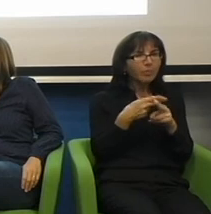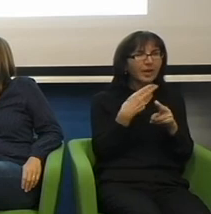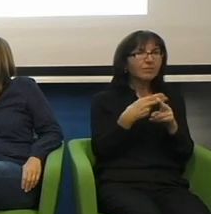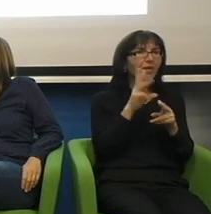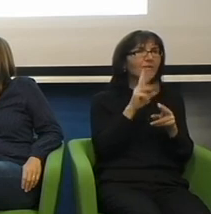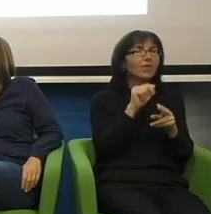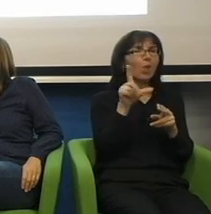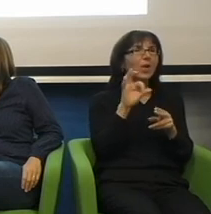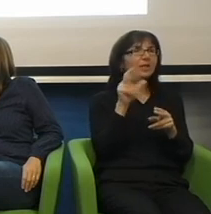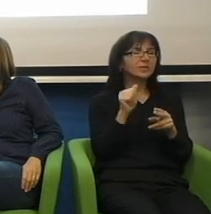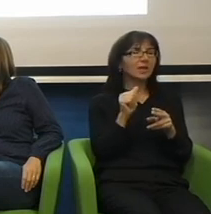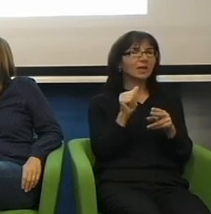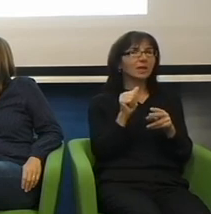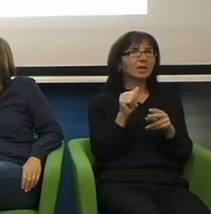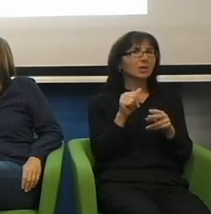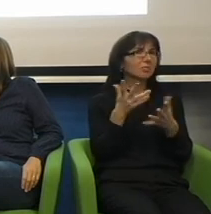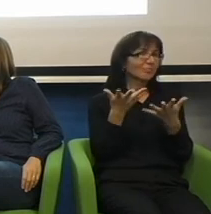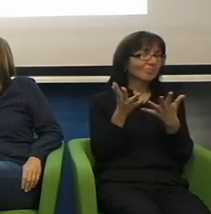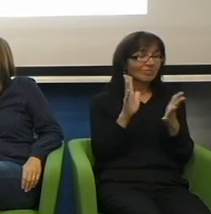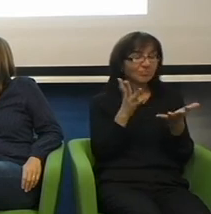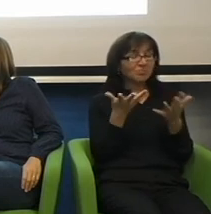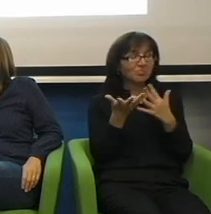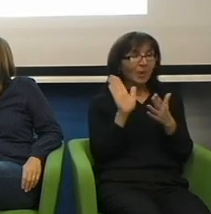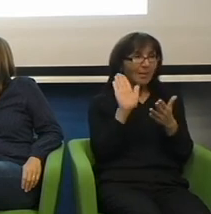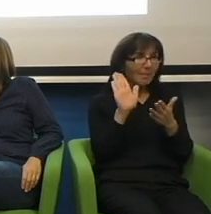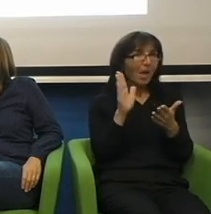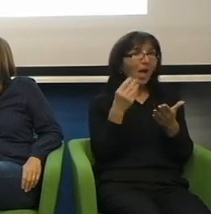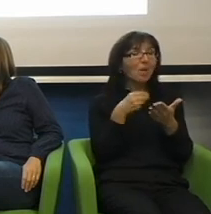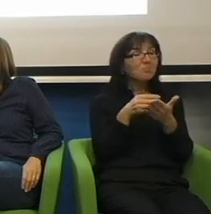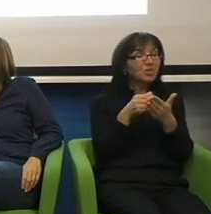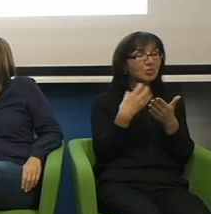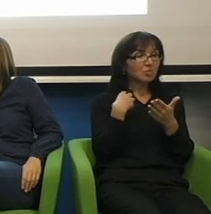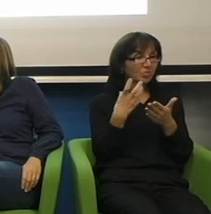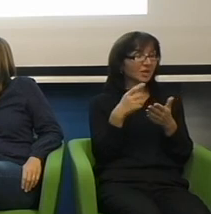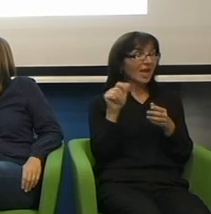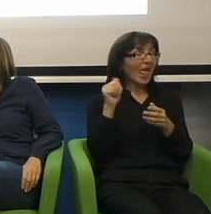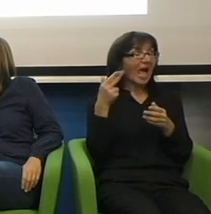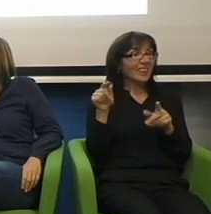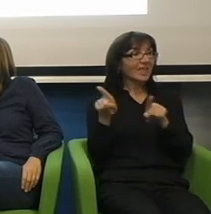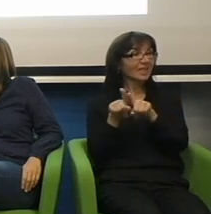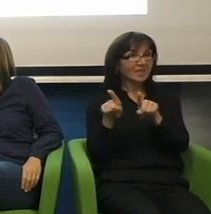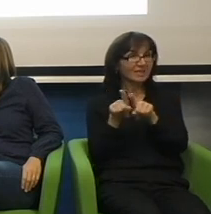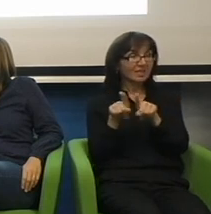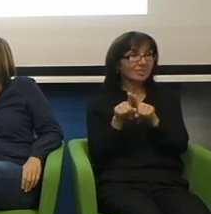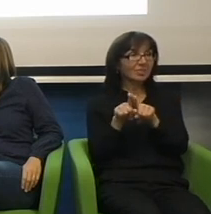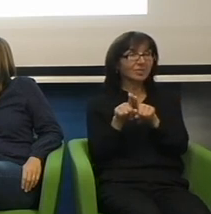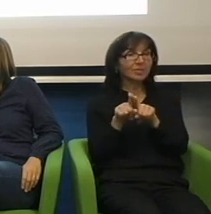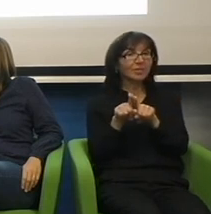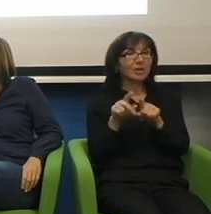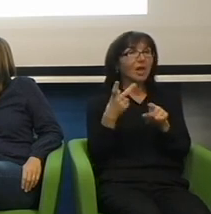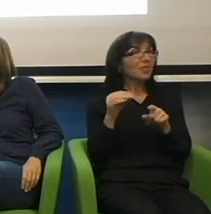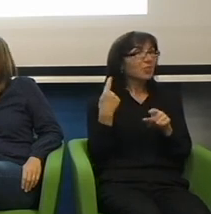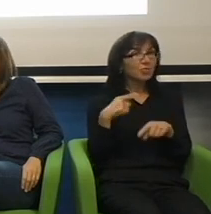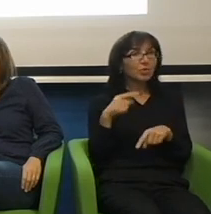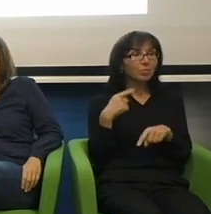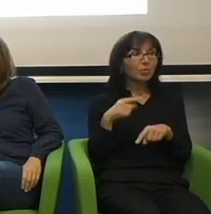ile pieniędzy mu tam wpadło do kieszeni. Wpadło, nie ma wątpliwości. Ale jej też. Jej też. To nie było tak,